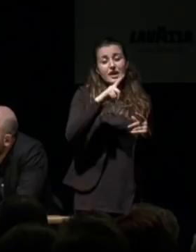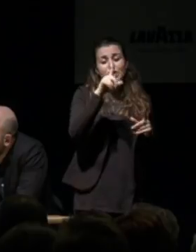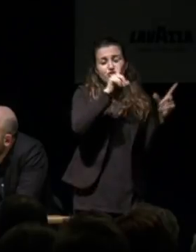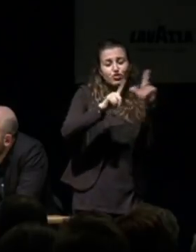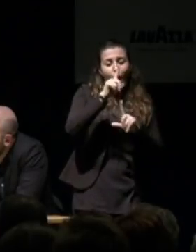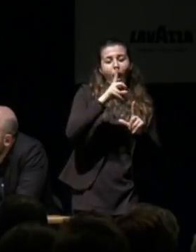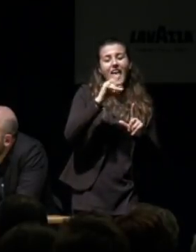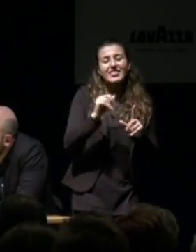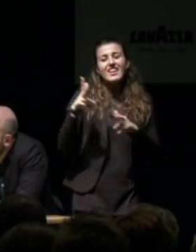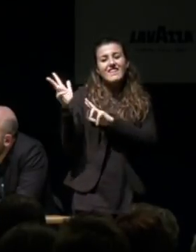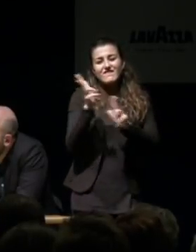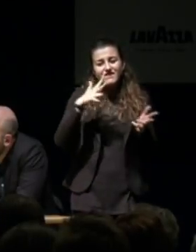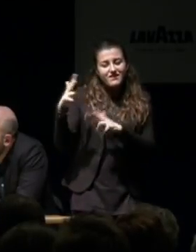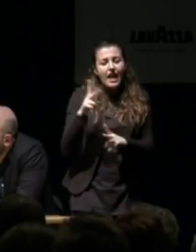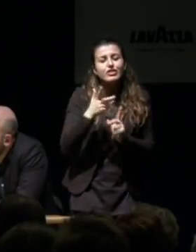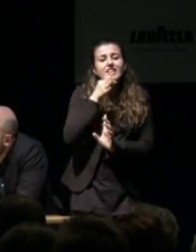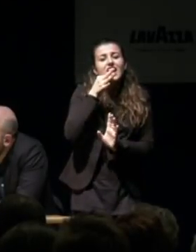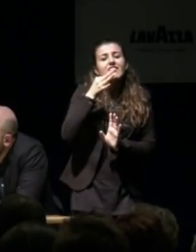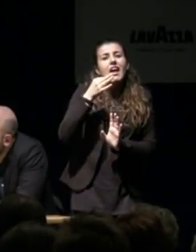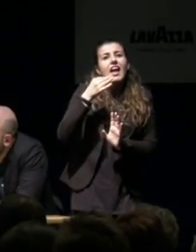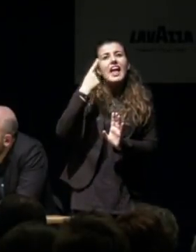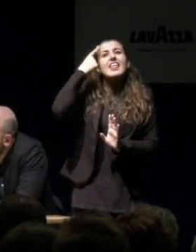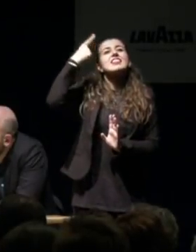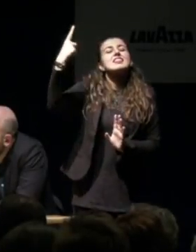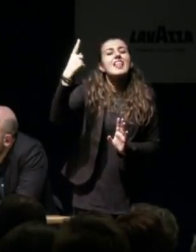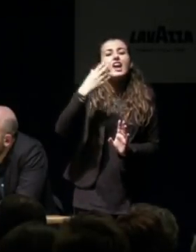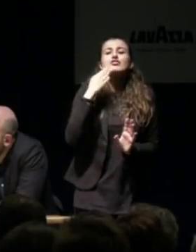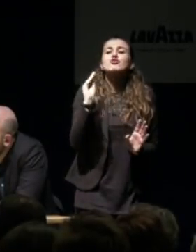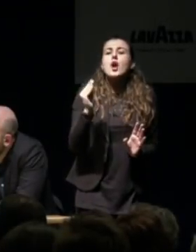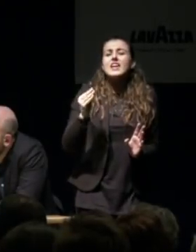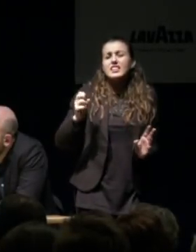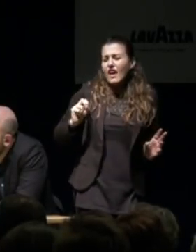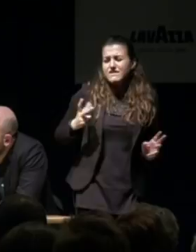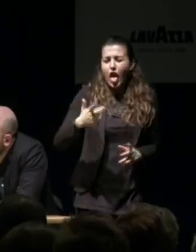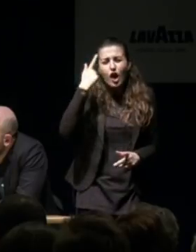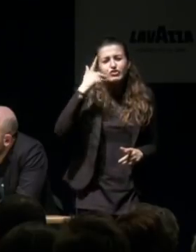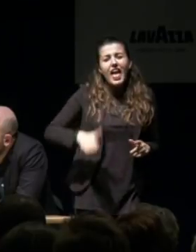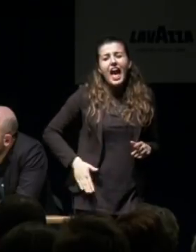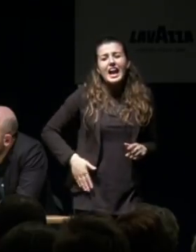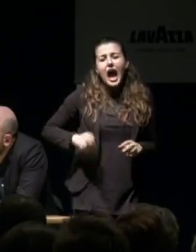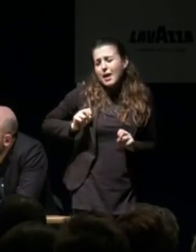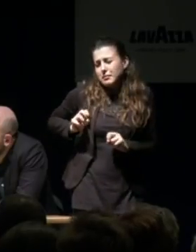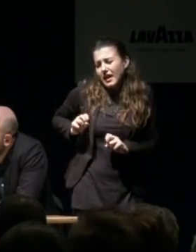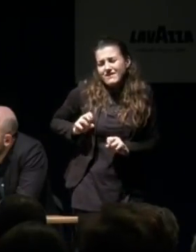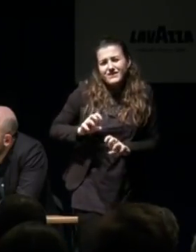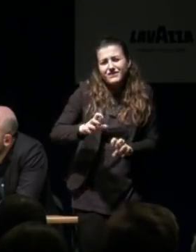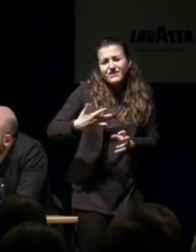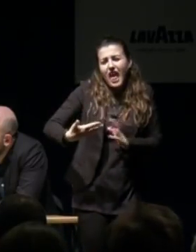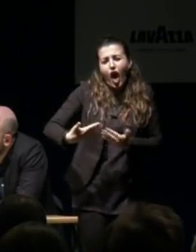è un'idea di gioventù e gioventù che corre che alle gambe come mercurio